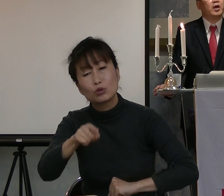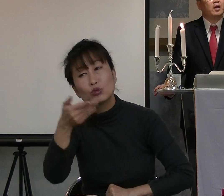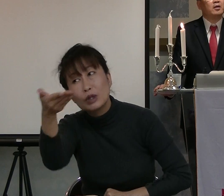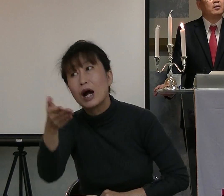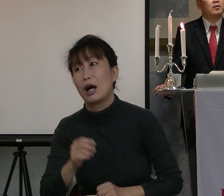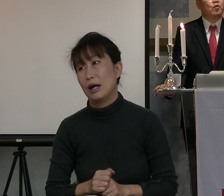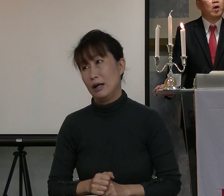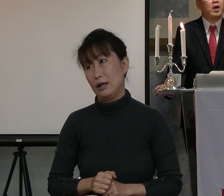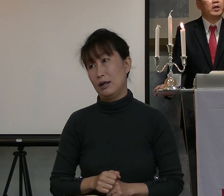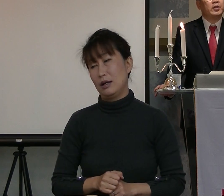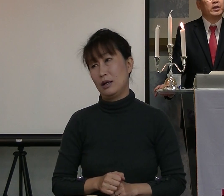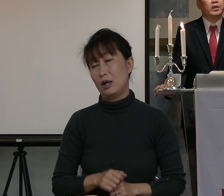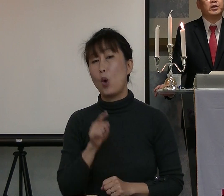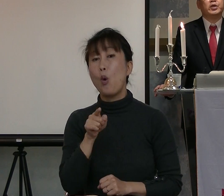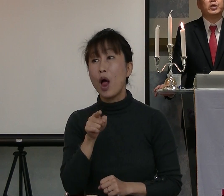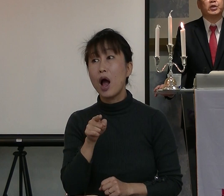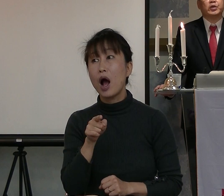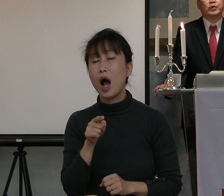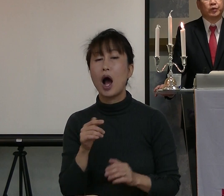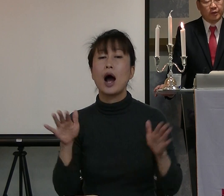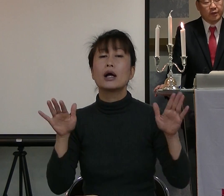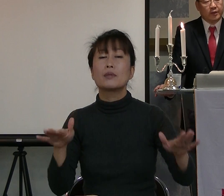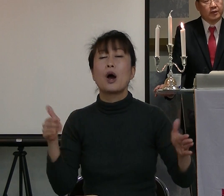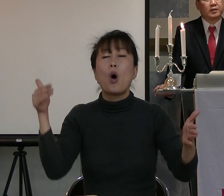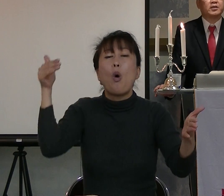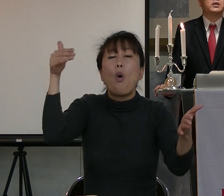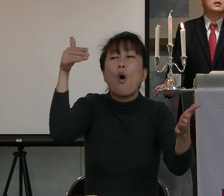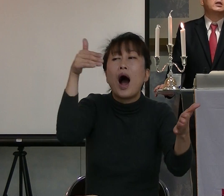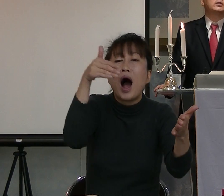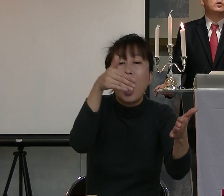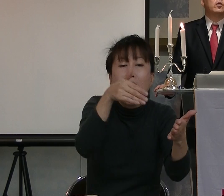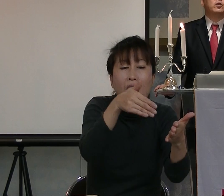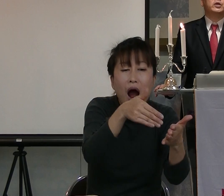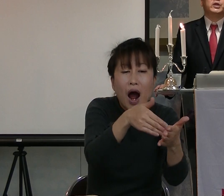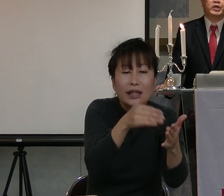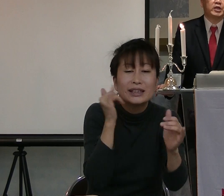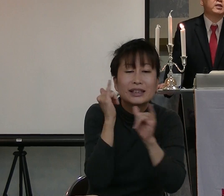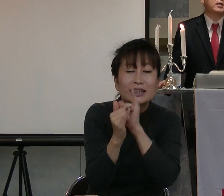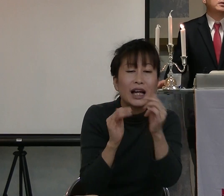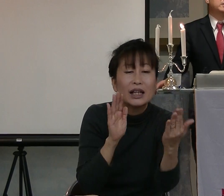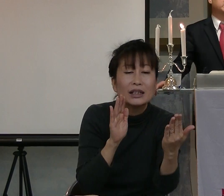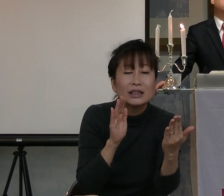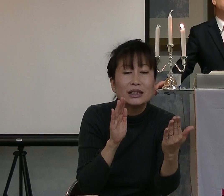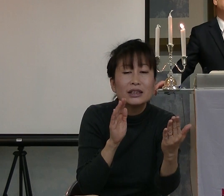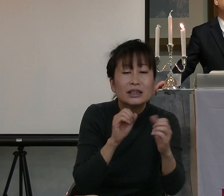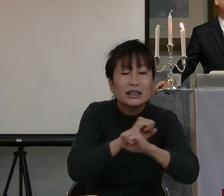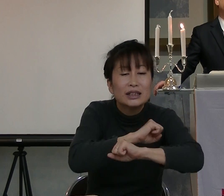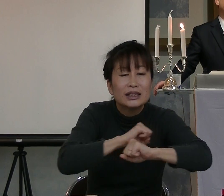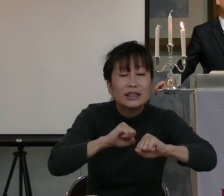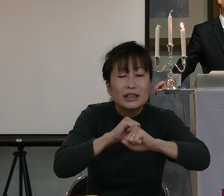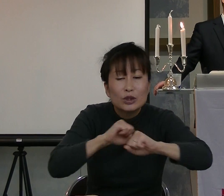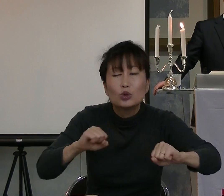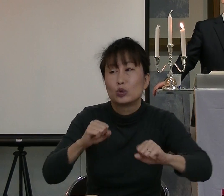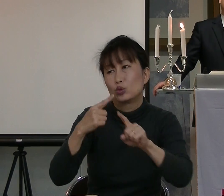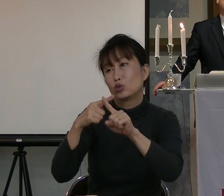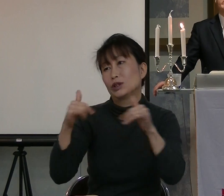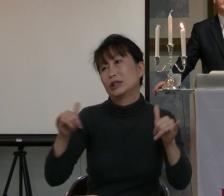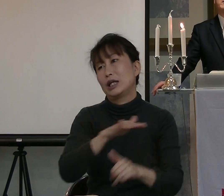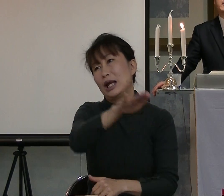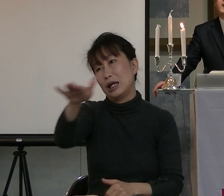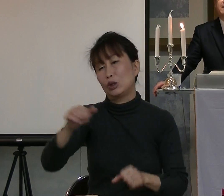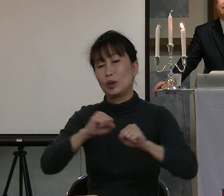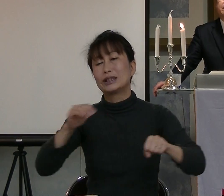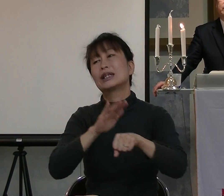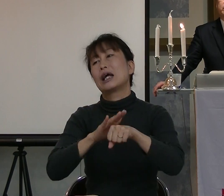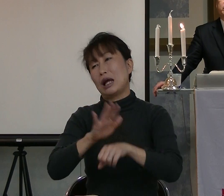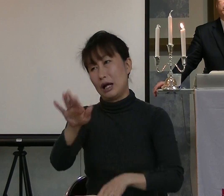これが終わりに生きるクリスチャンたちの生き方なんです。特別なものでは